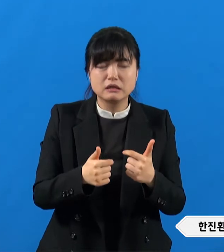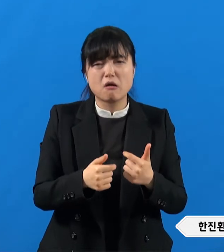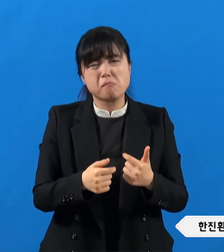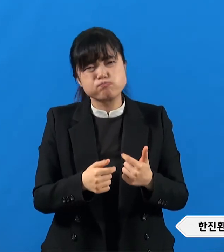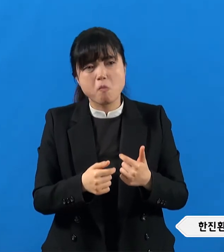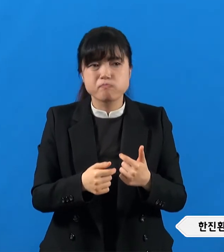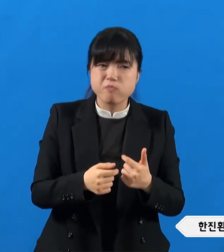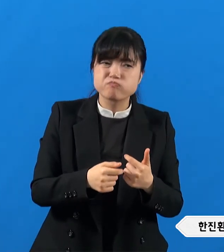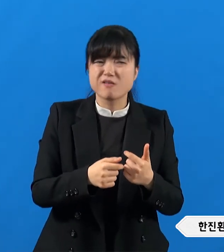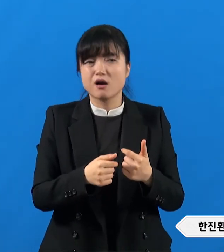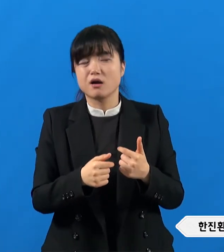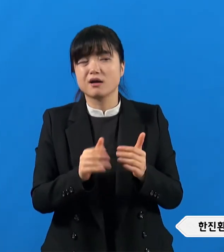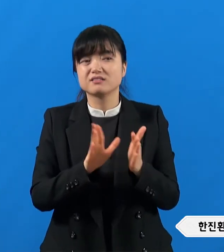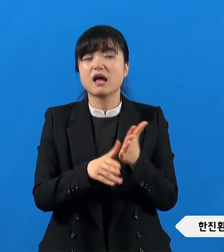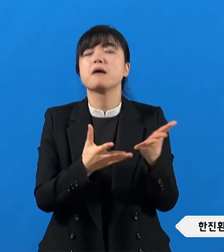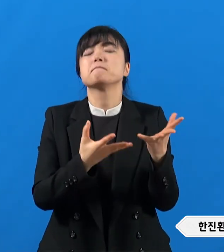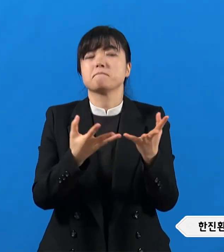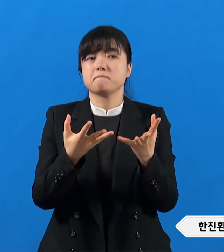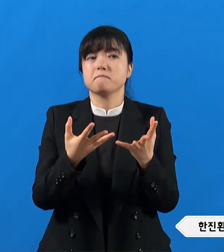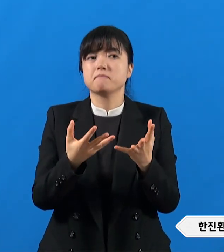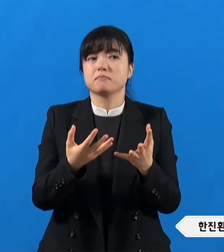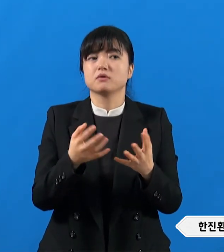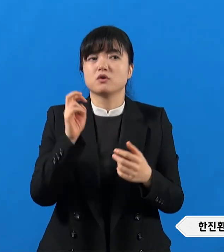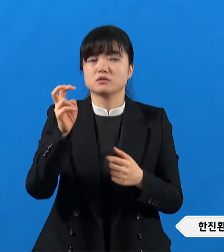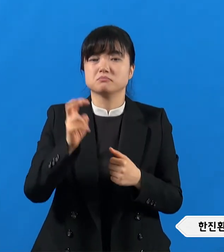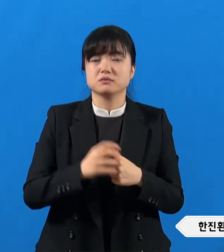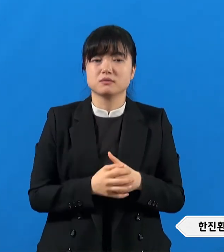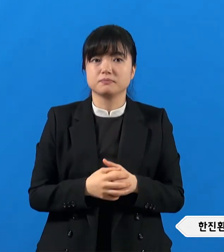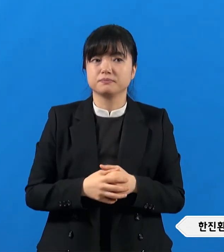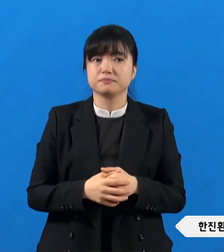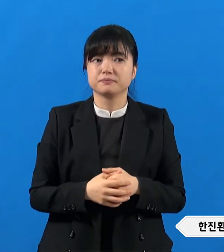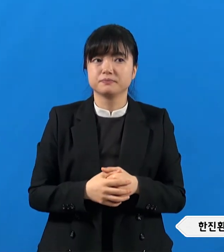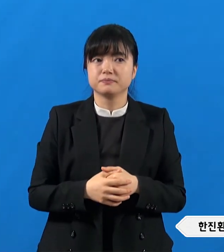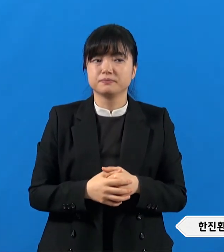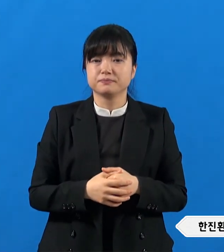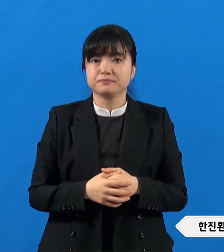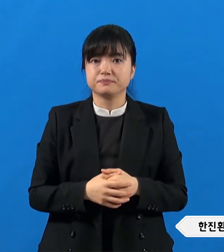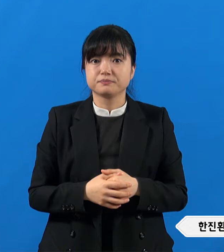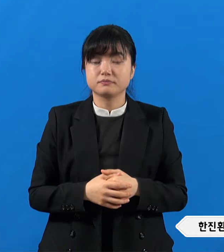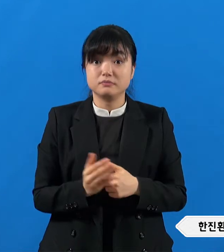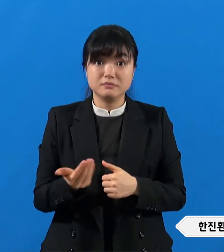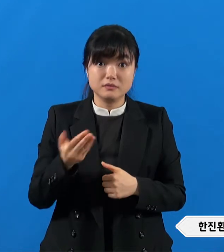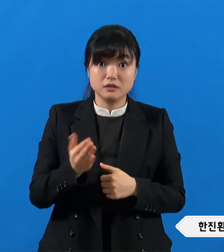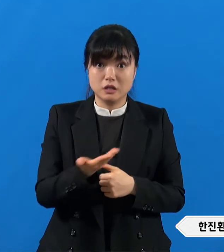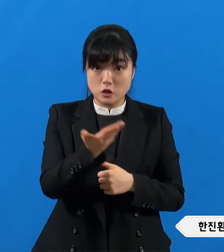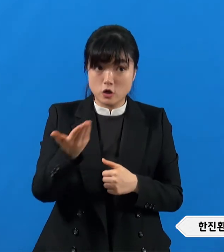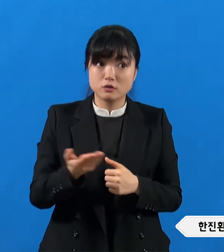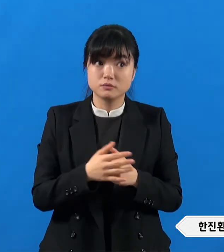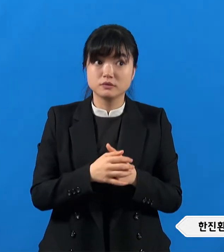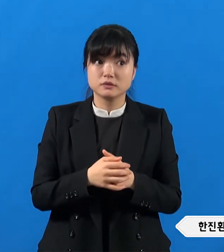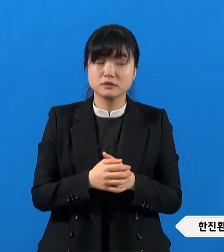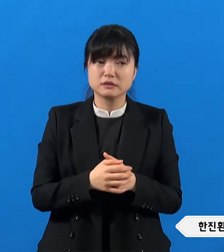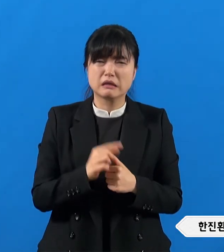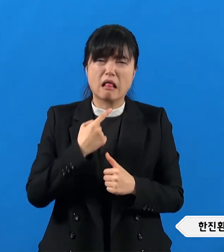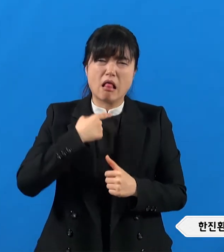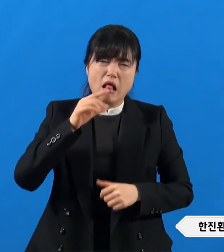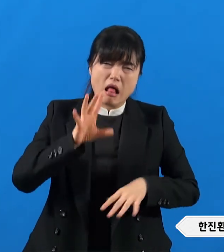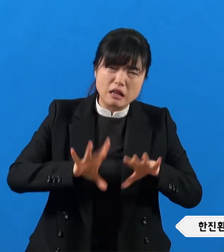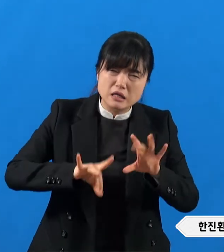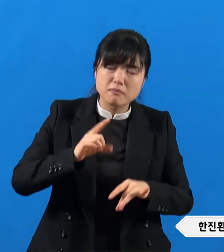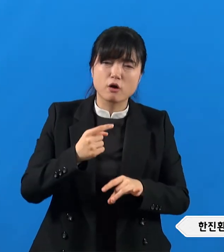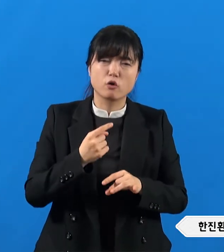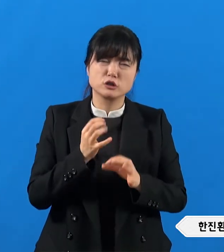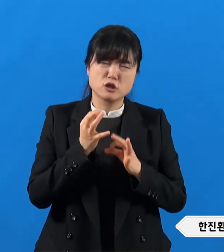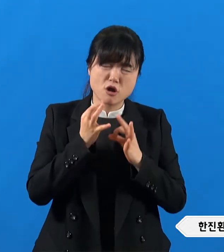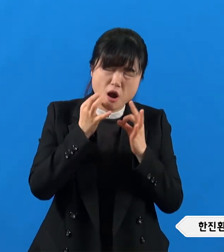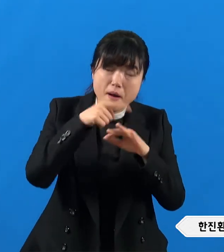알쏭달쏭한 애매한 존재로 남아있을 것입니다. 그러나 여러분이 갈급하고 절박한